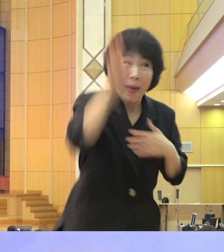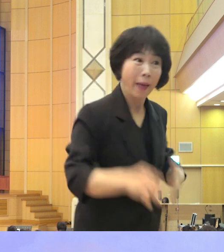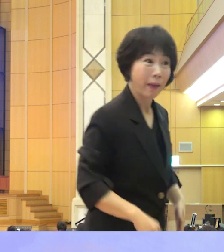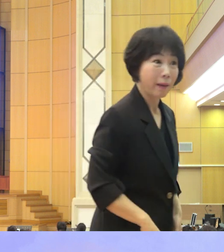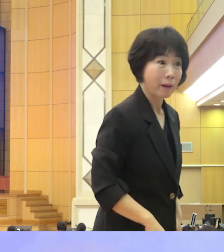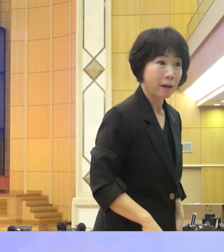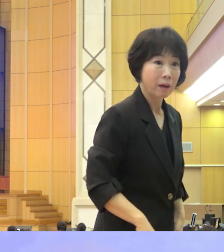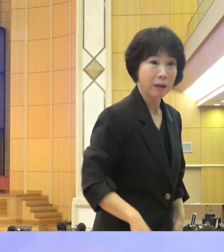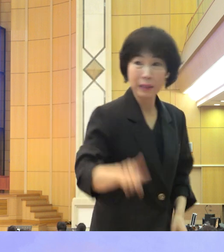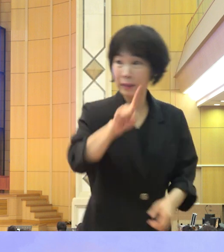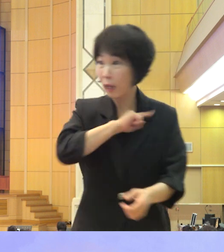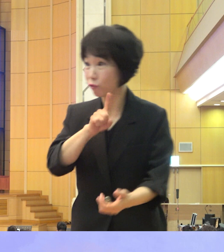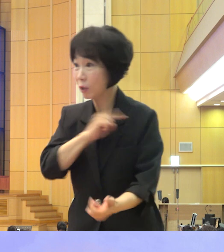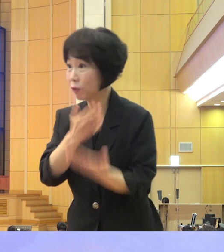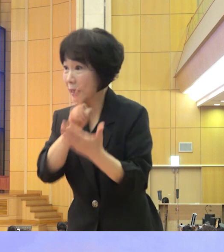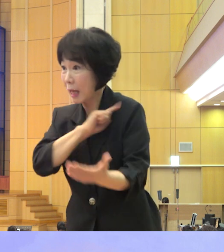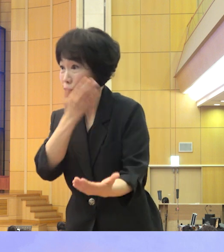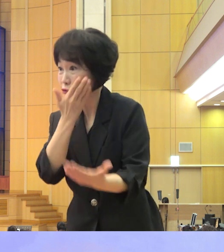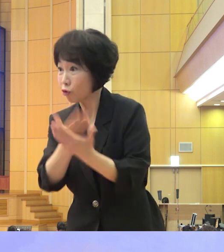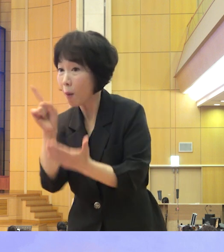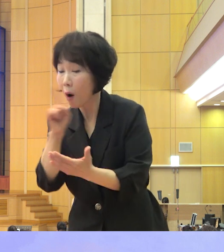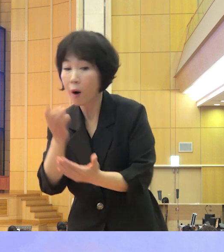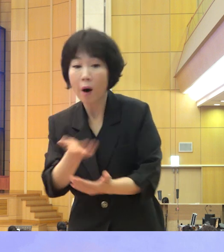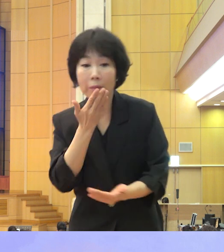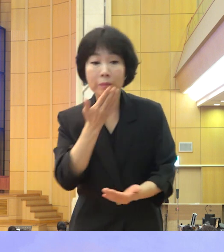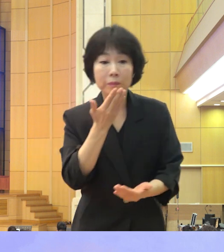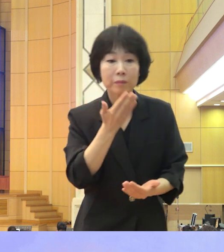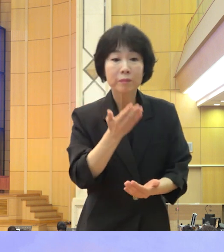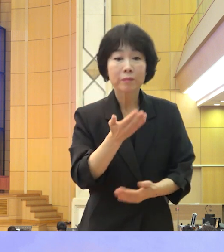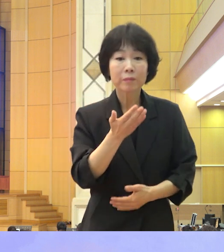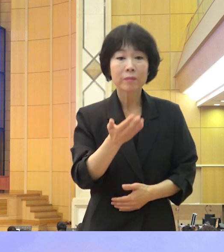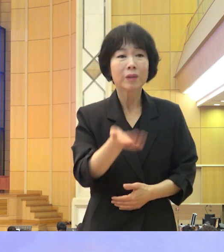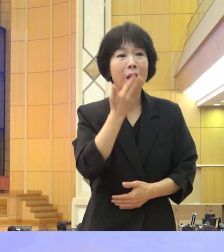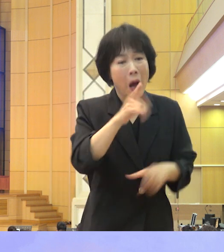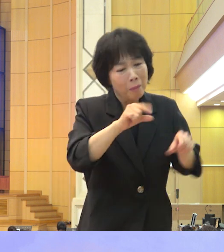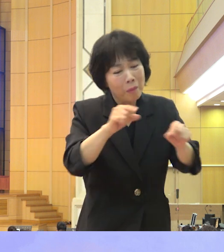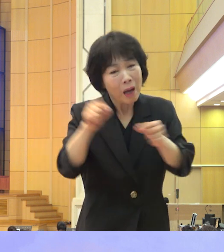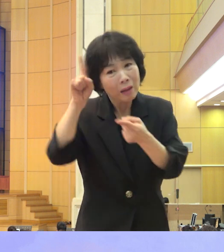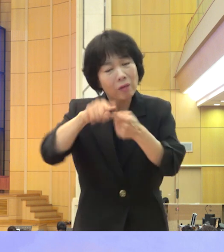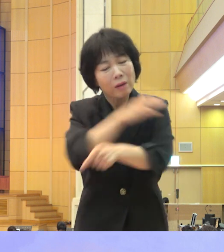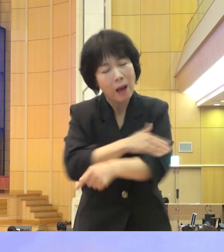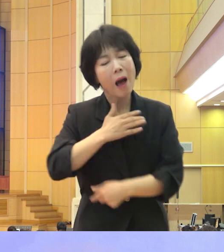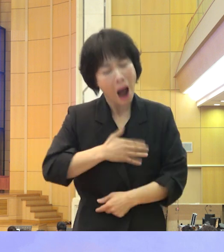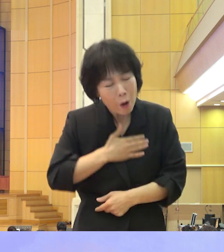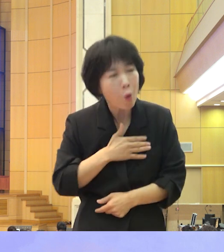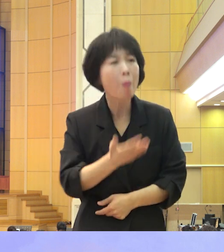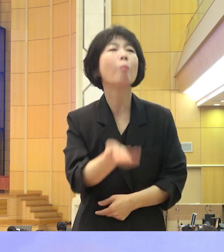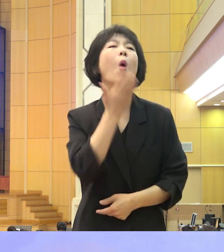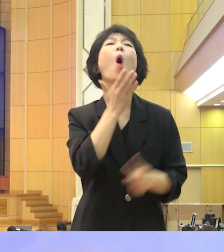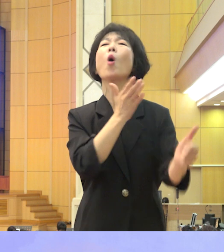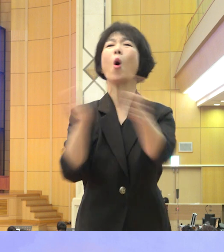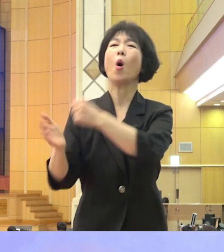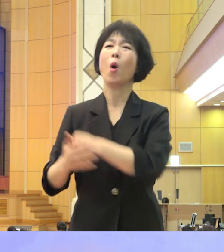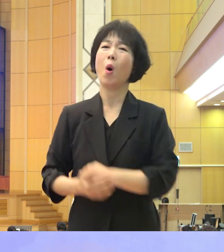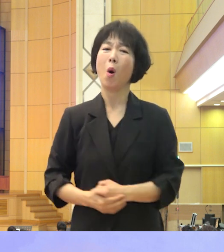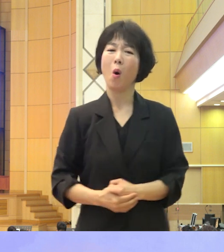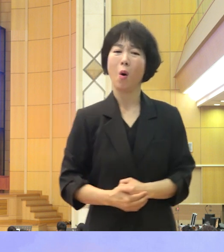있는데, 중요한 건 뭐냐? 음식을 좀 잘 알고 먹어야 돼요. 조금 전에 말했던